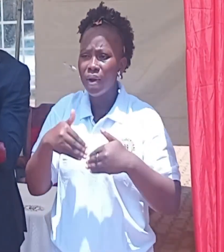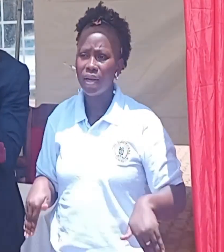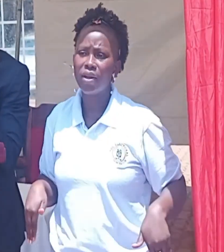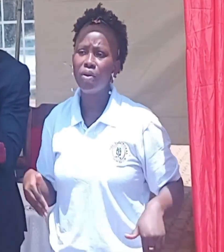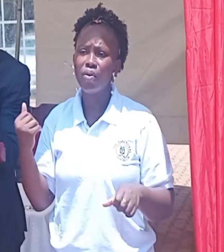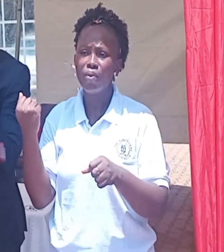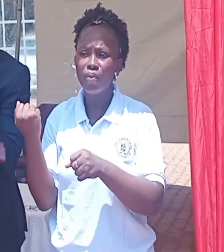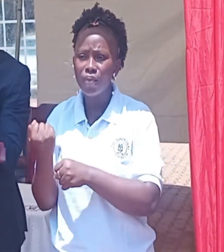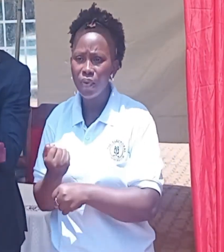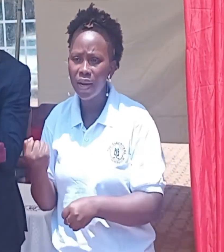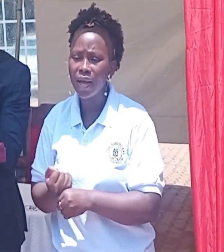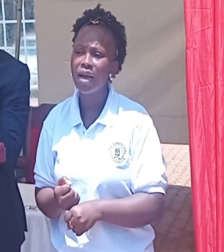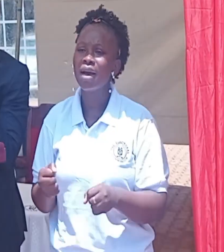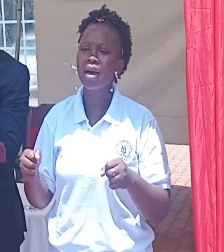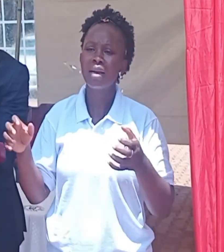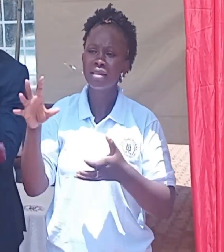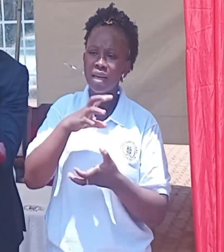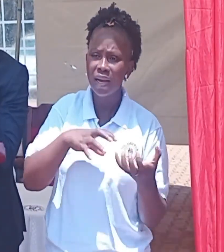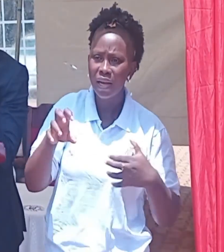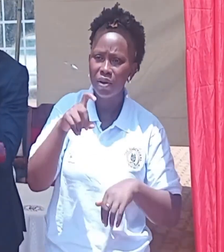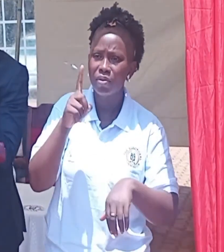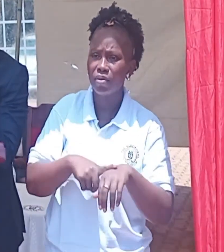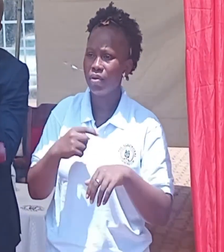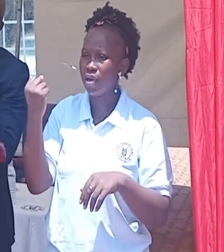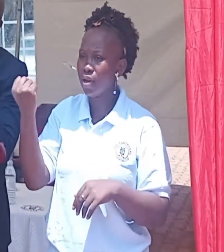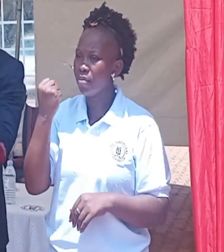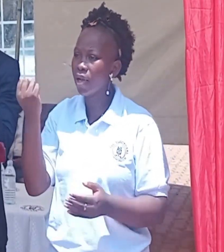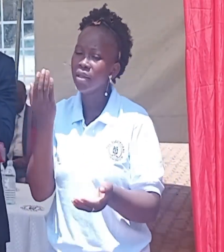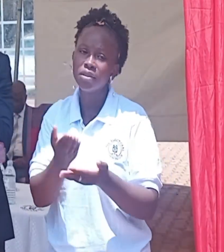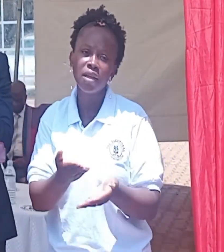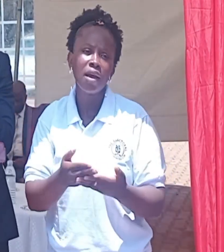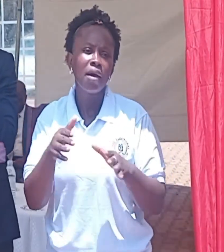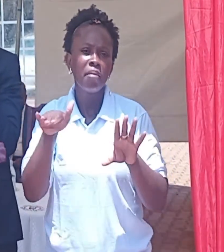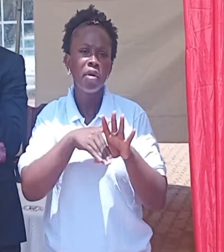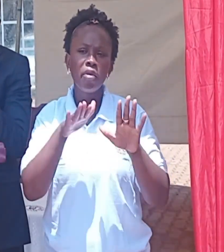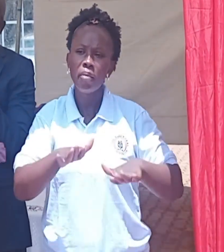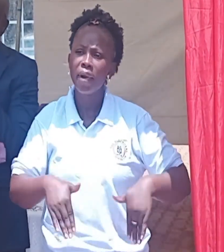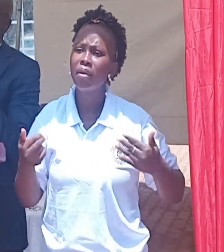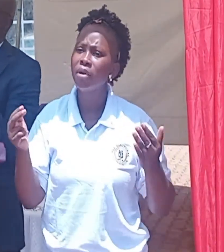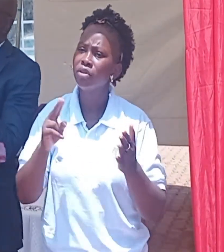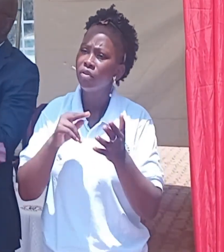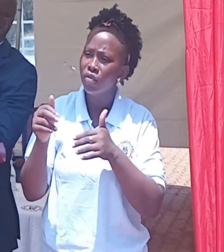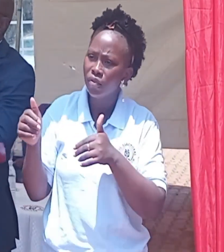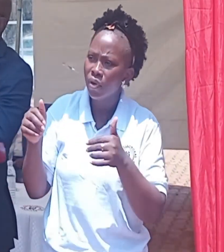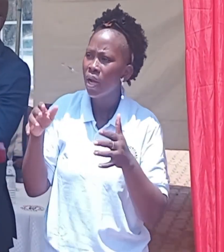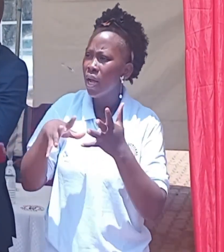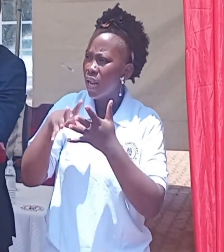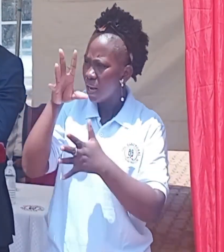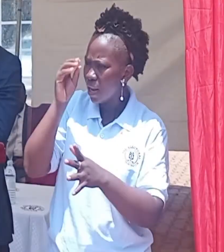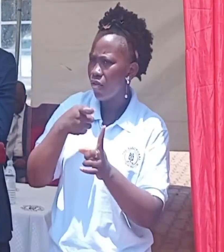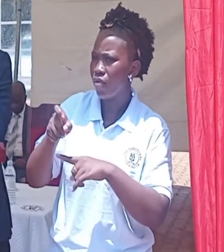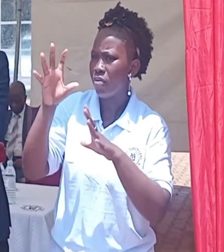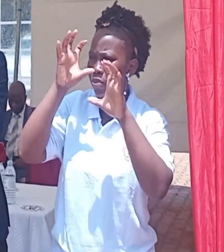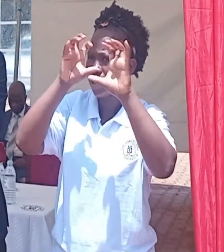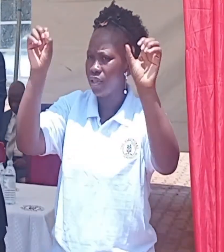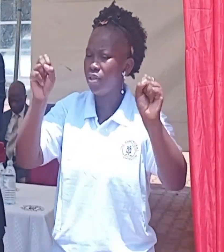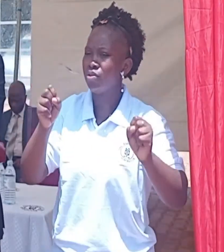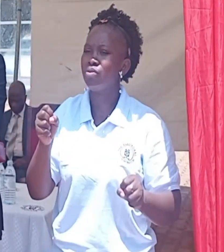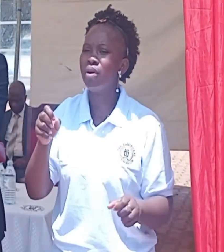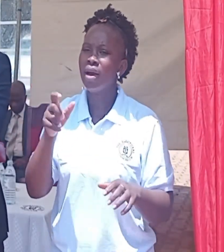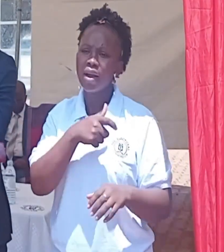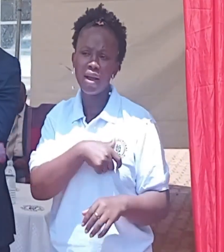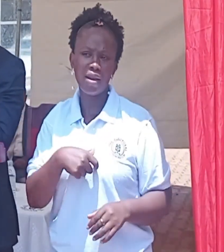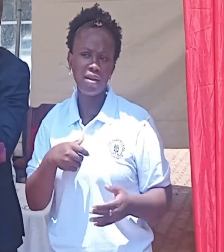nga tukola campaign. Era nsaba ba member of parliament muyigire ku ba presidential parliament, presidential candidates,